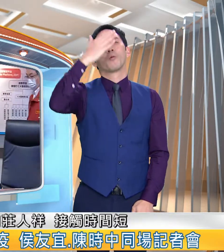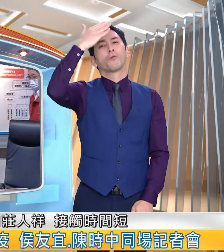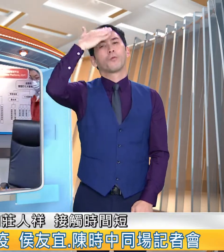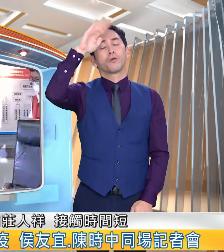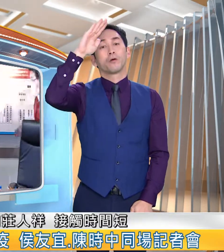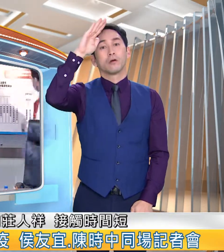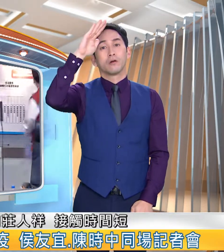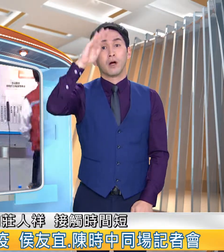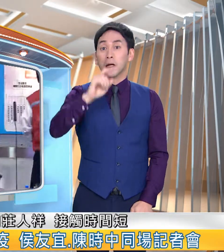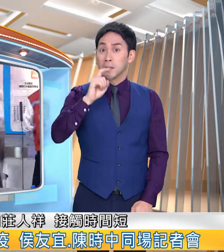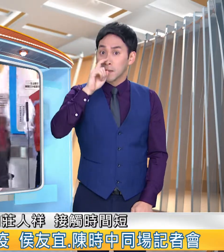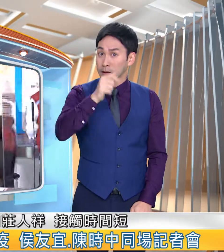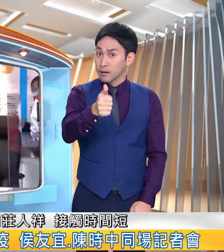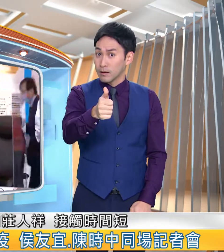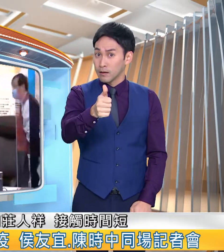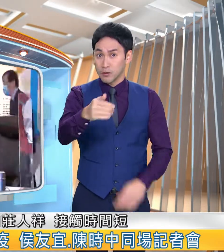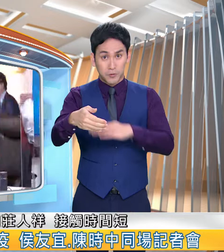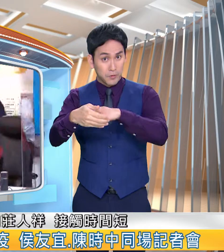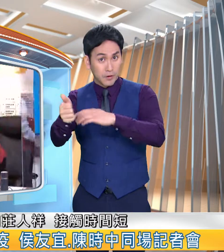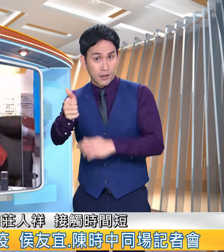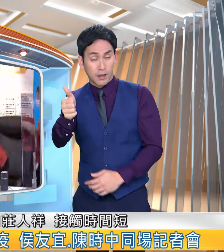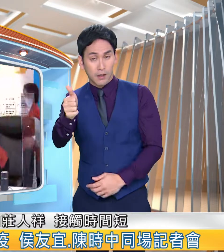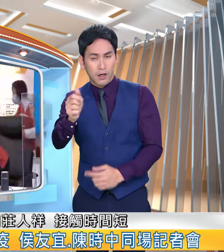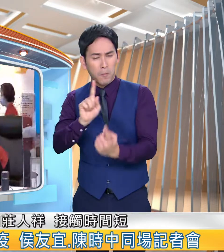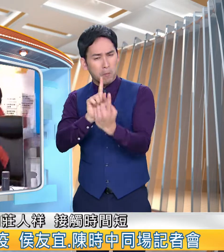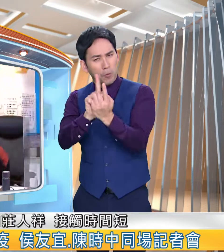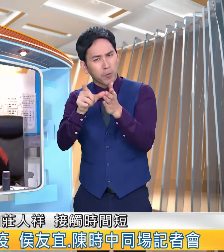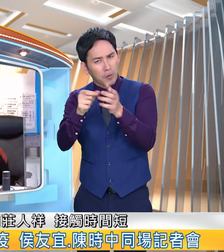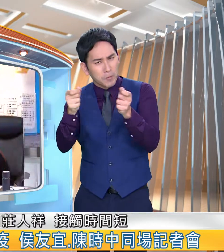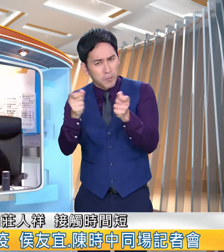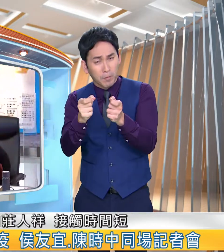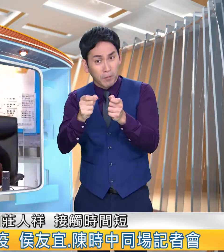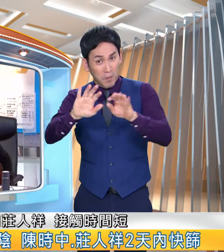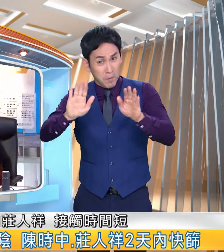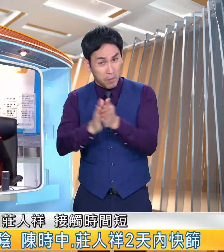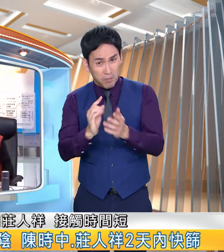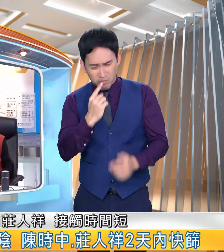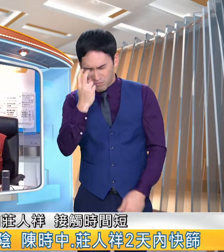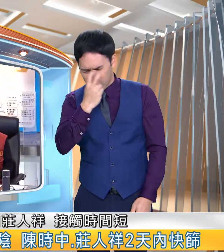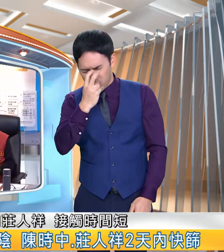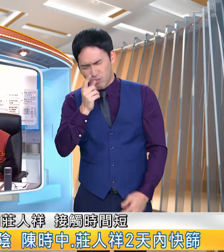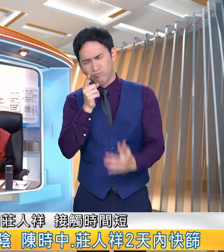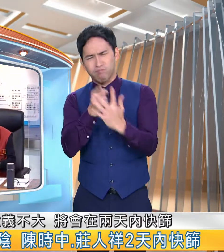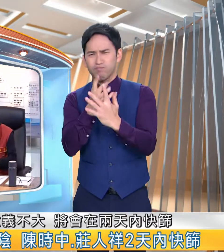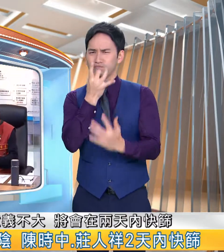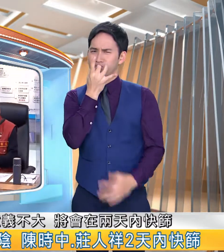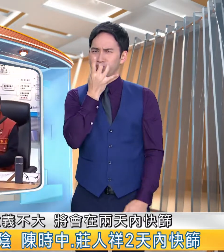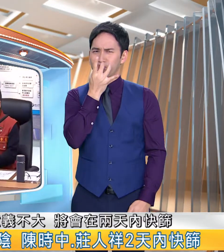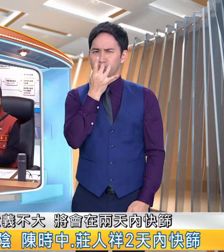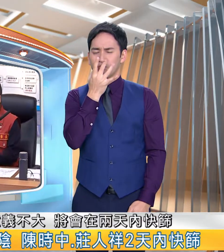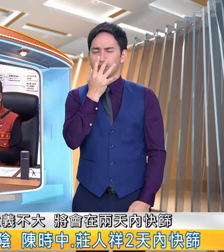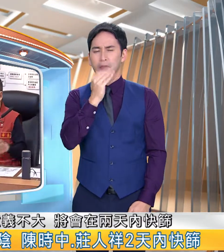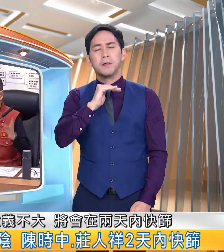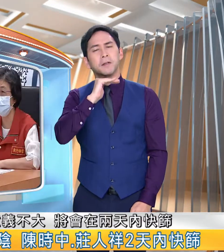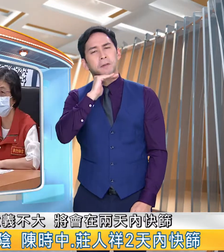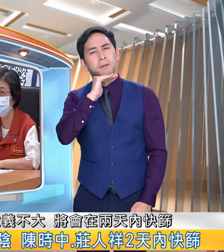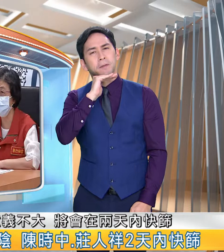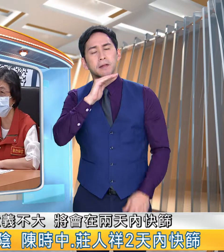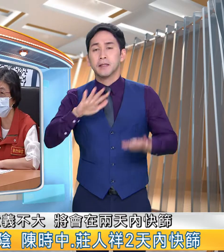阴性，至于陈时中和庄仁祥接触时间短，马上快筛的意义不大，